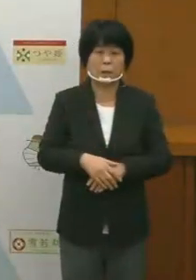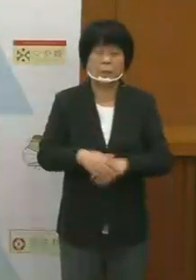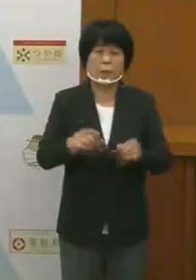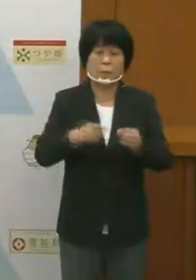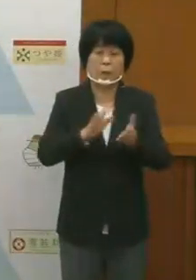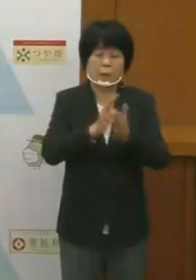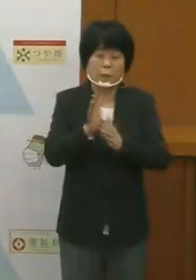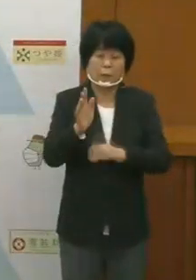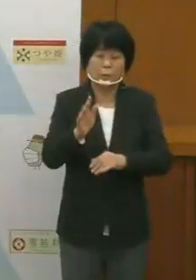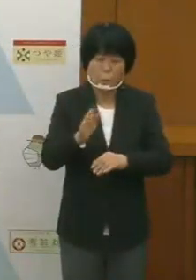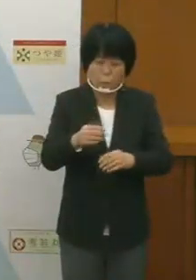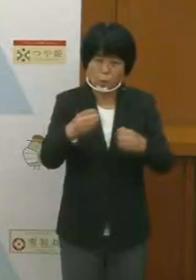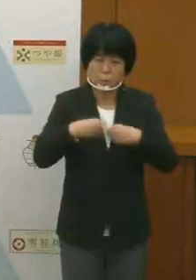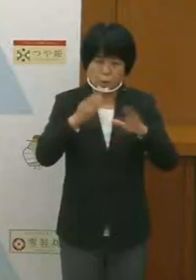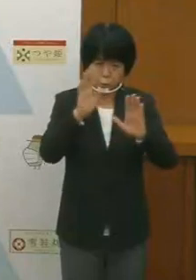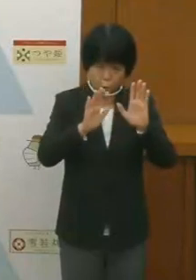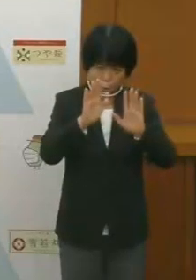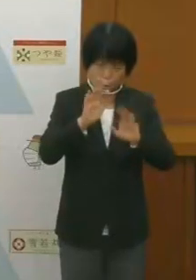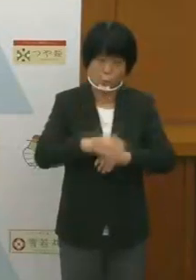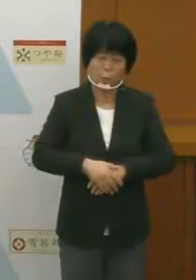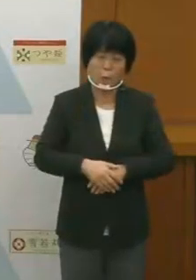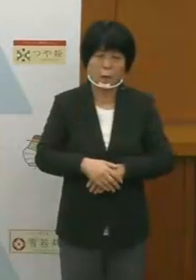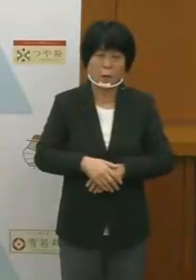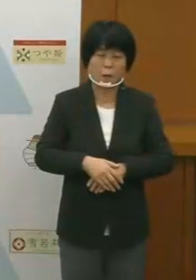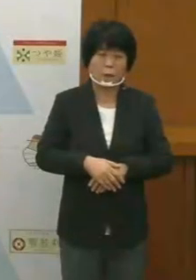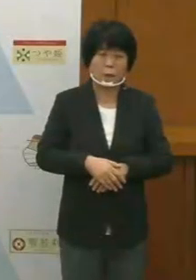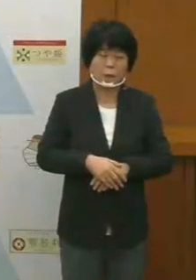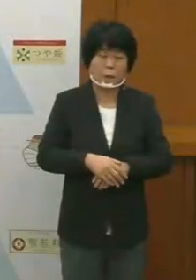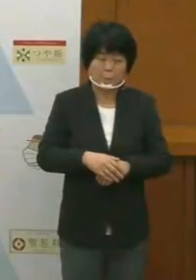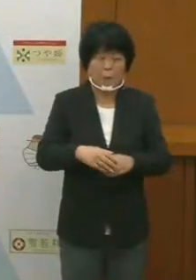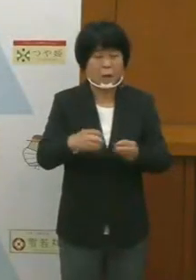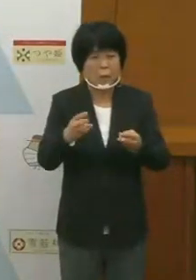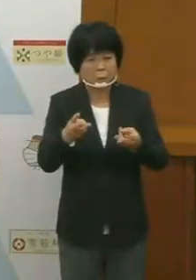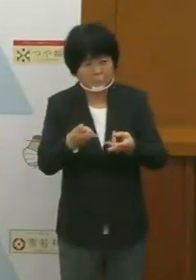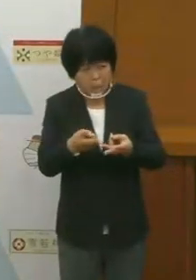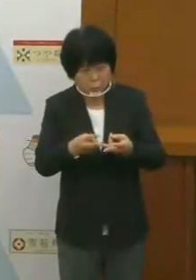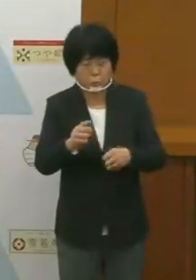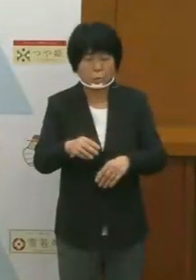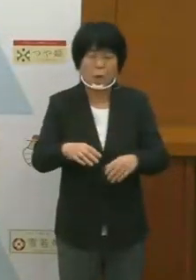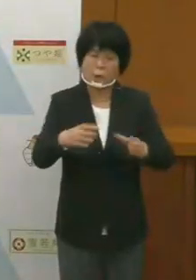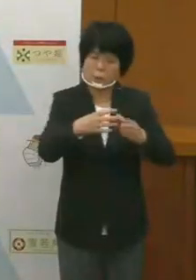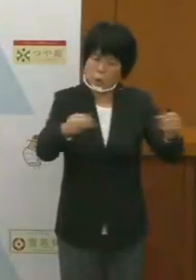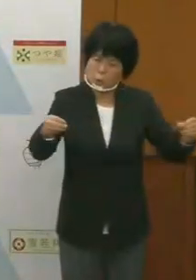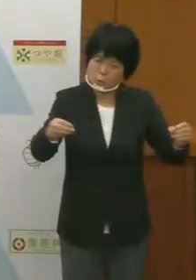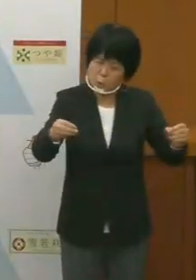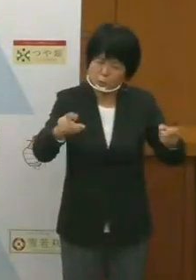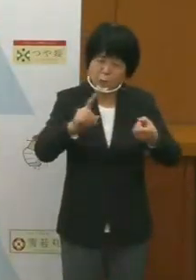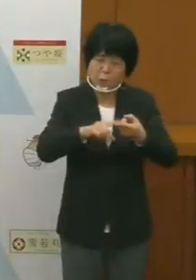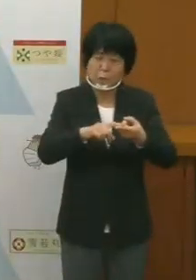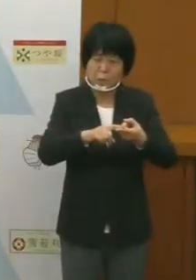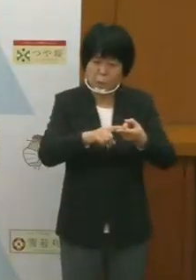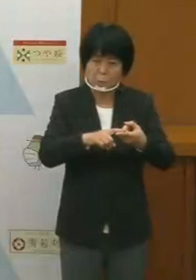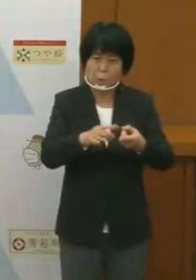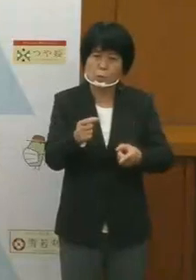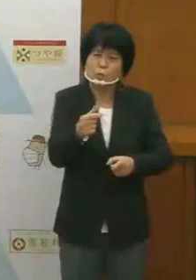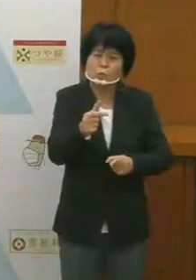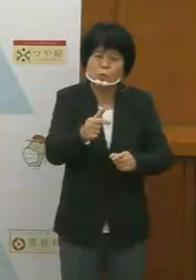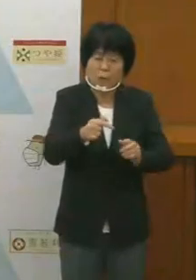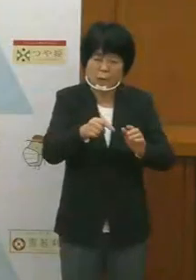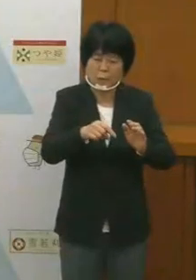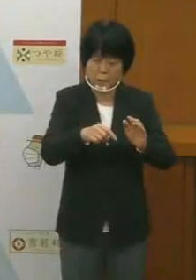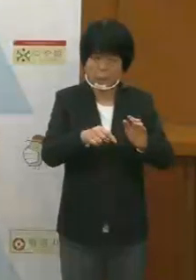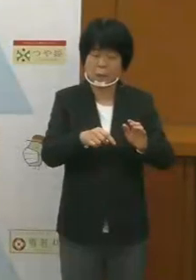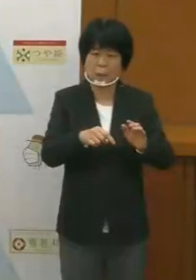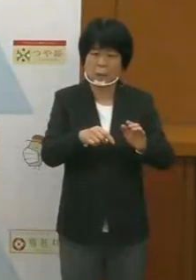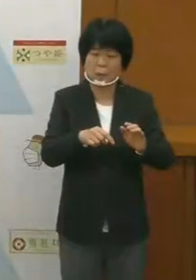本県の現在の感染状況ですが、各指標の水準が全国の中で比較的低い水準にありま